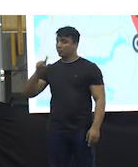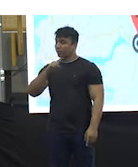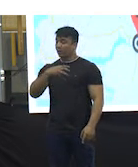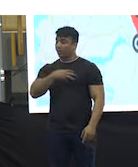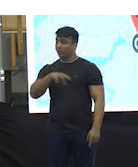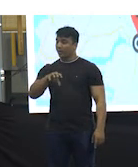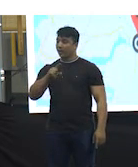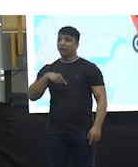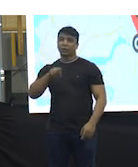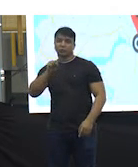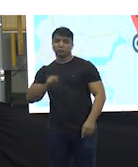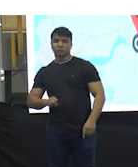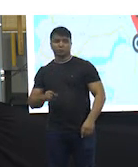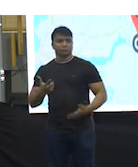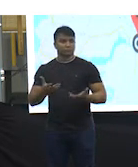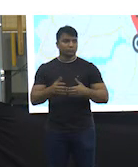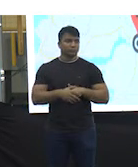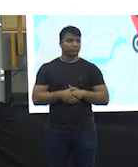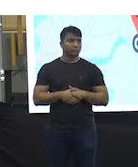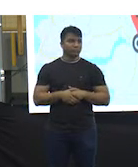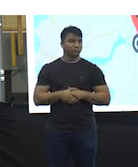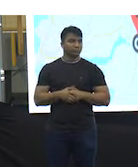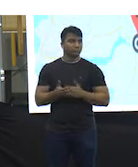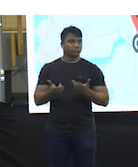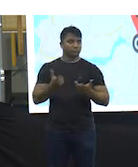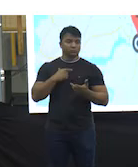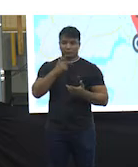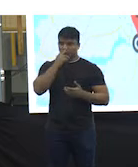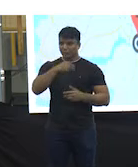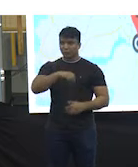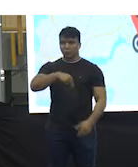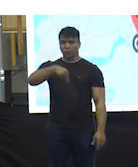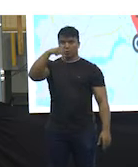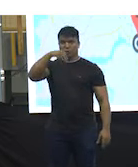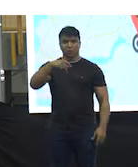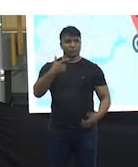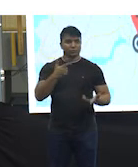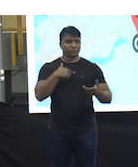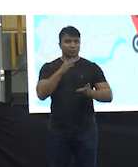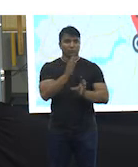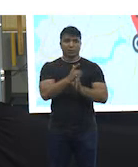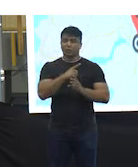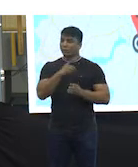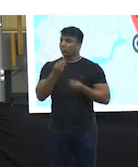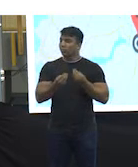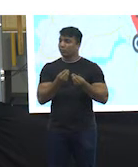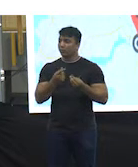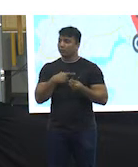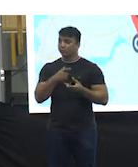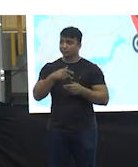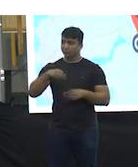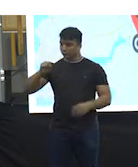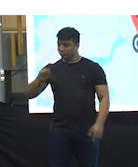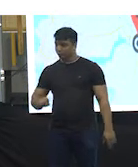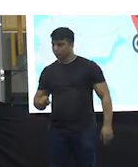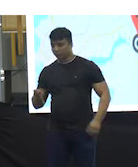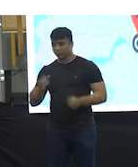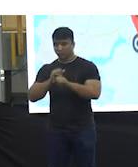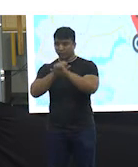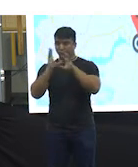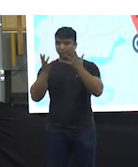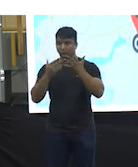Juazeiro do Sul? Meu filho, pelo amor de Deus, se um já é chamado de Norte, o outro subentende que é o quê? Que é o Sul. É o